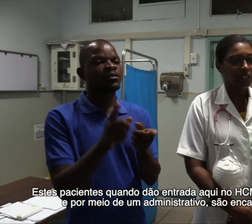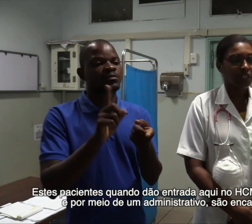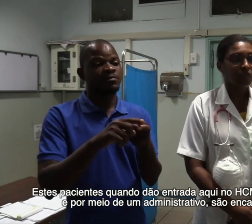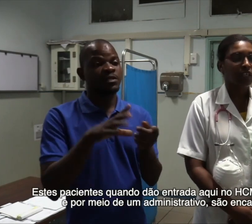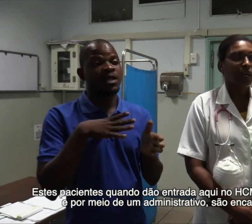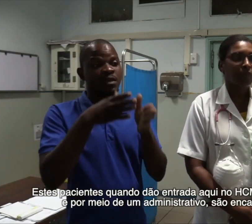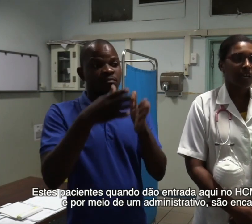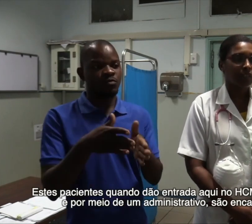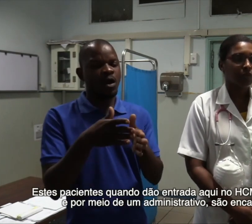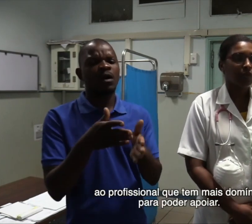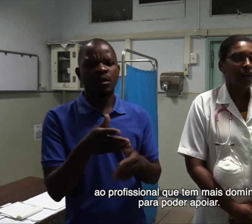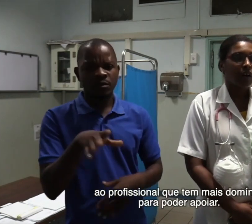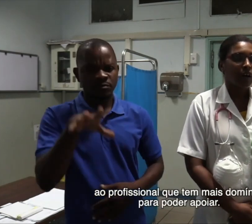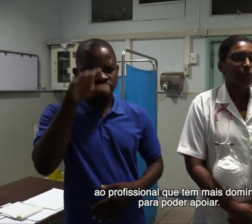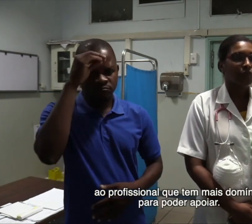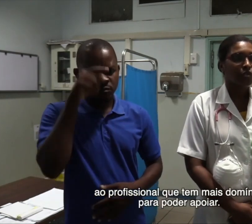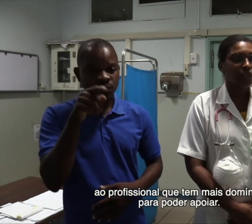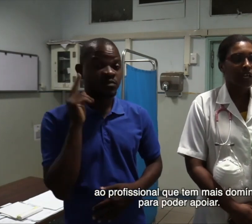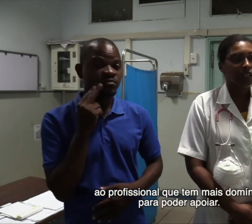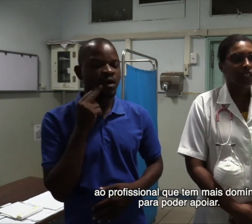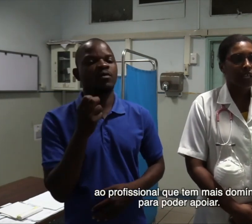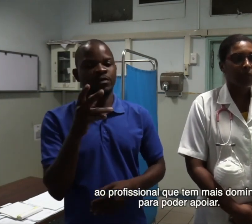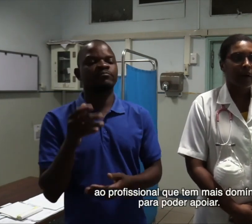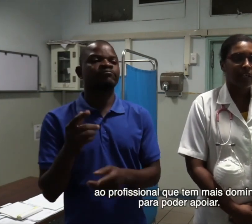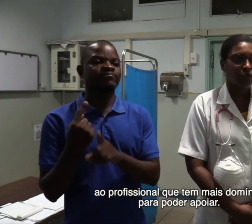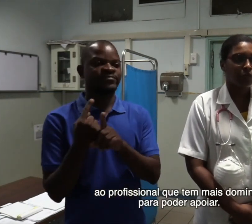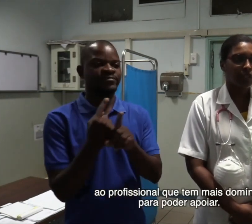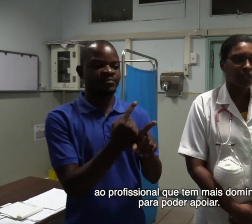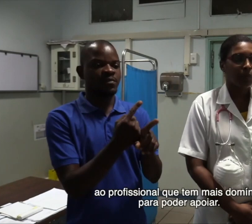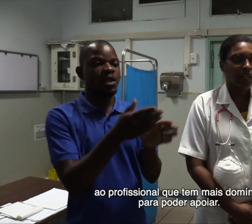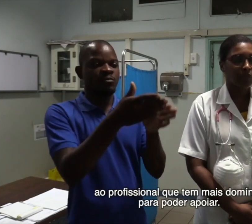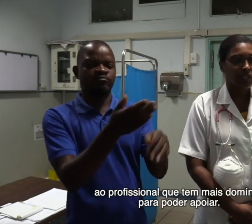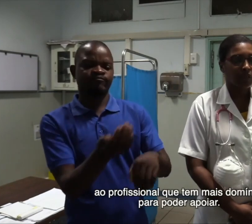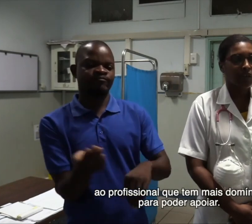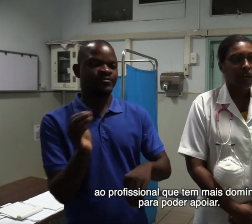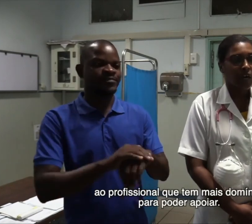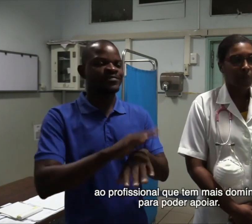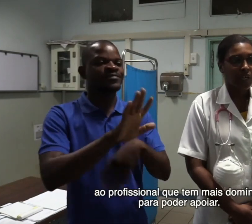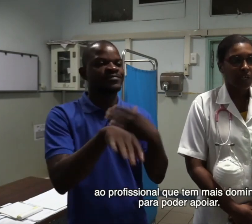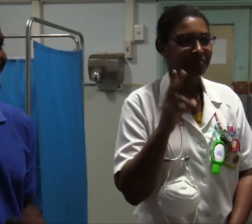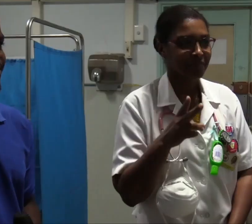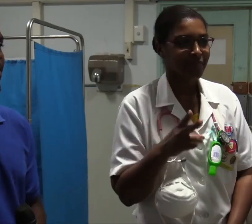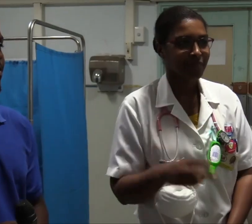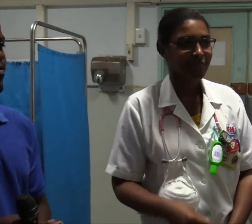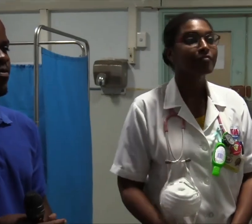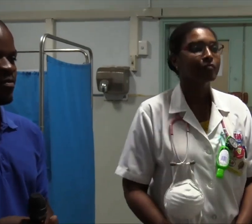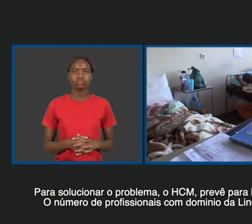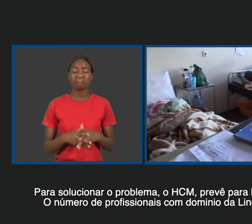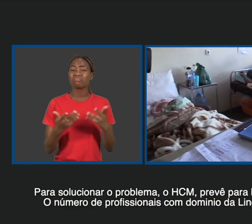administrativa, é encaminhado ao profissional que tem mais domínio para poder apoiar.